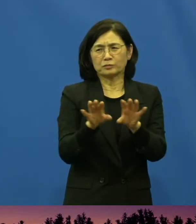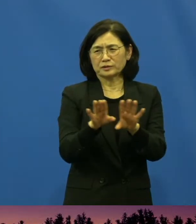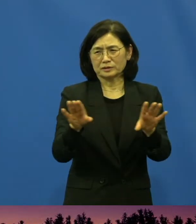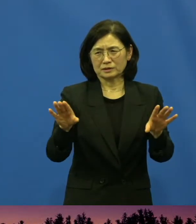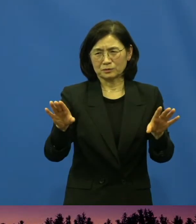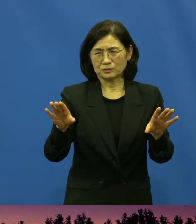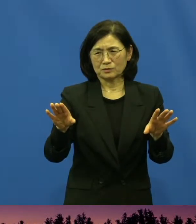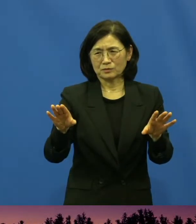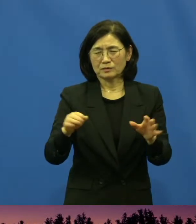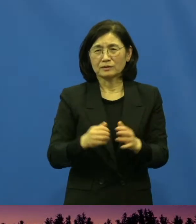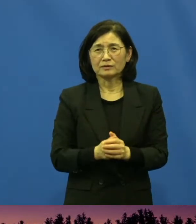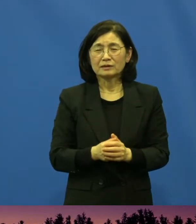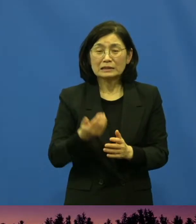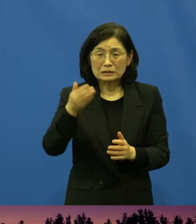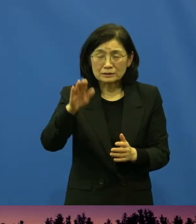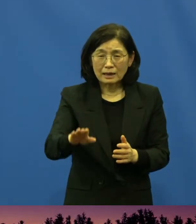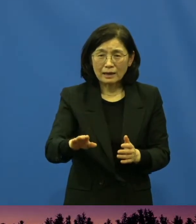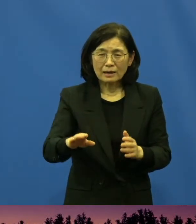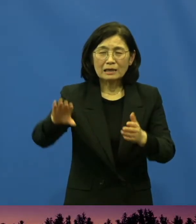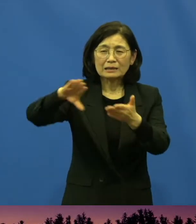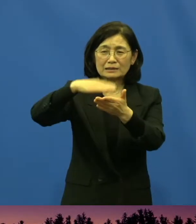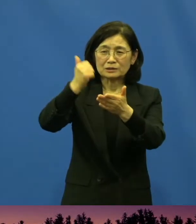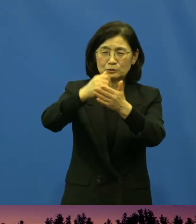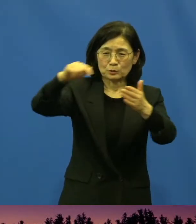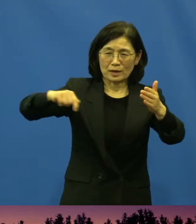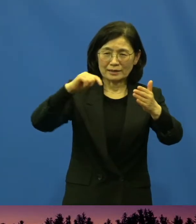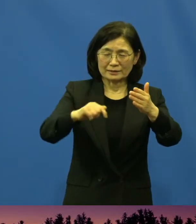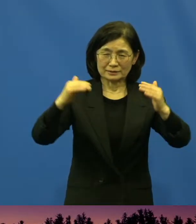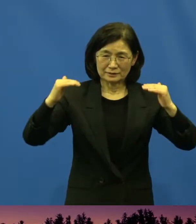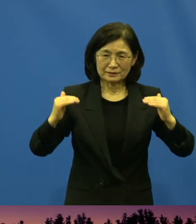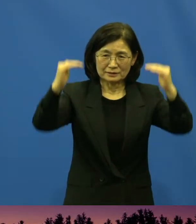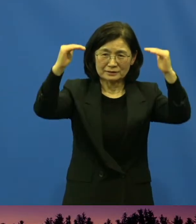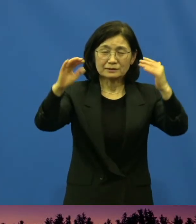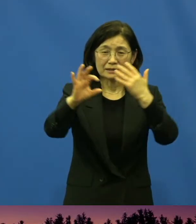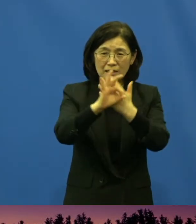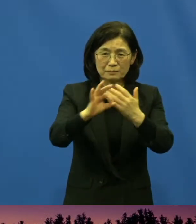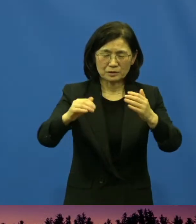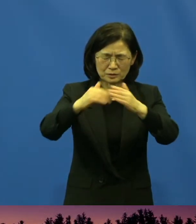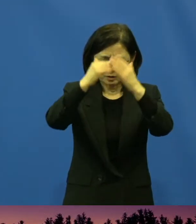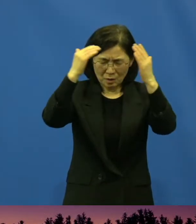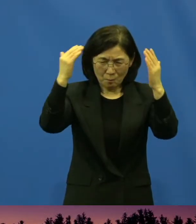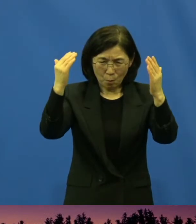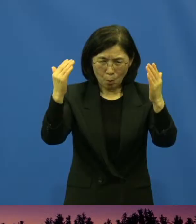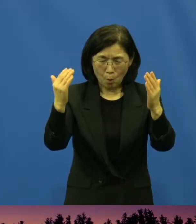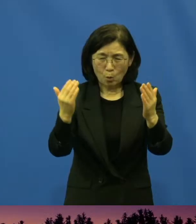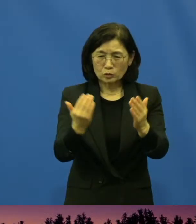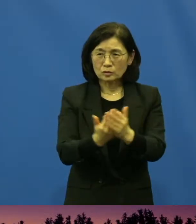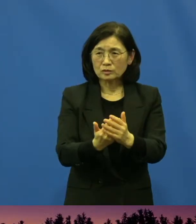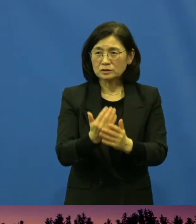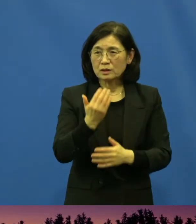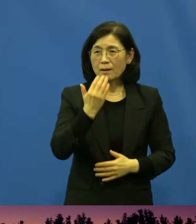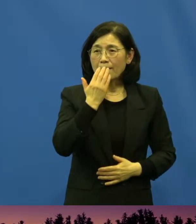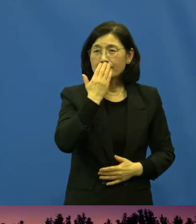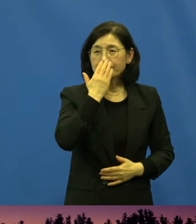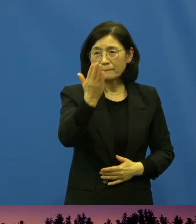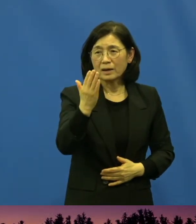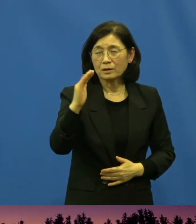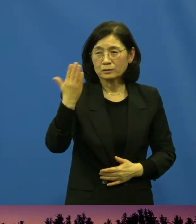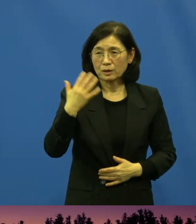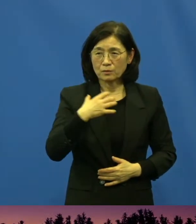여러분, 성장하면요 모든 것이 넘어가는 거예요. 자연스러워져. 염려와 근심이 사라지고